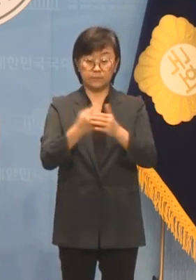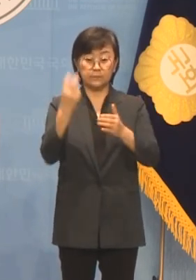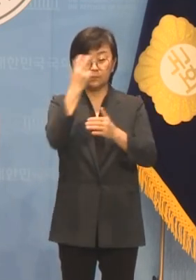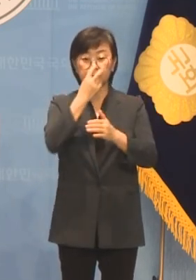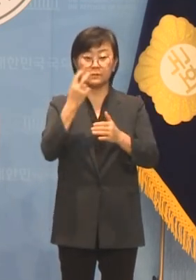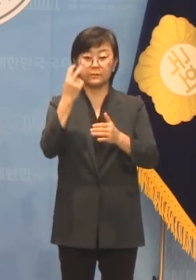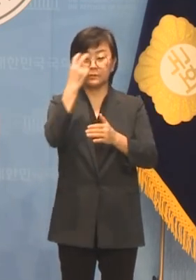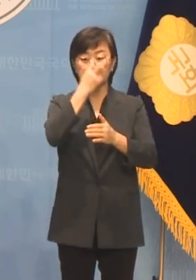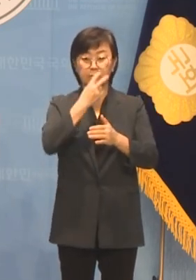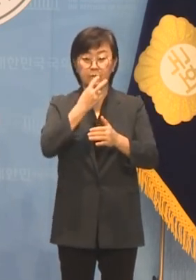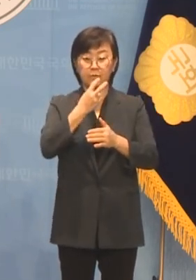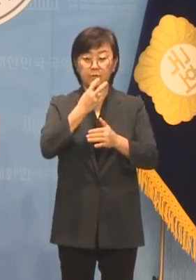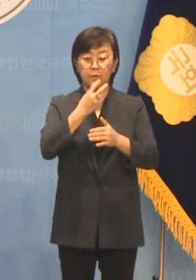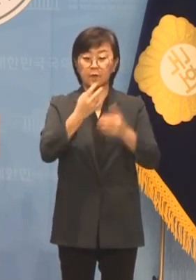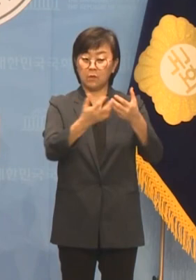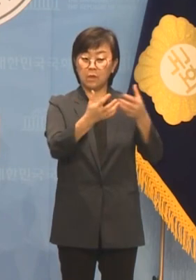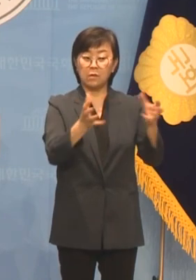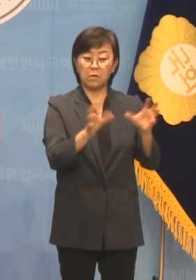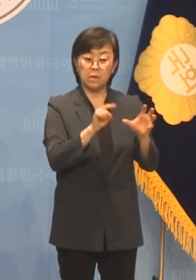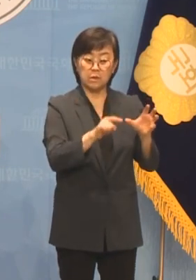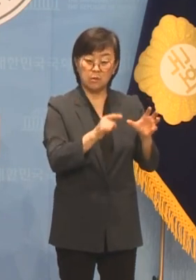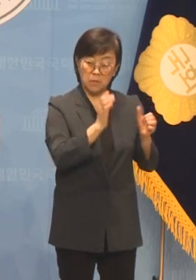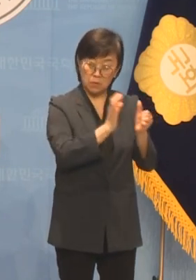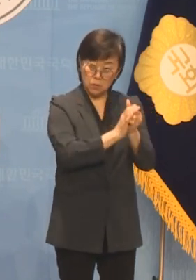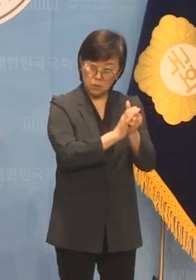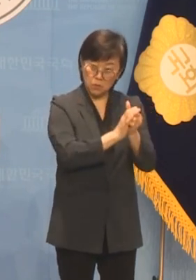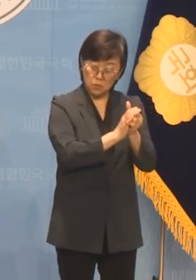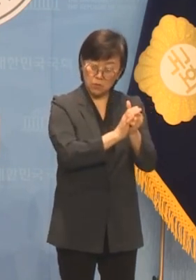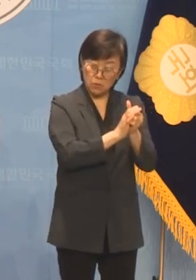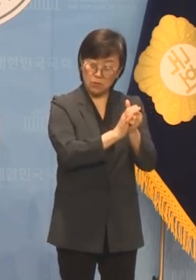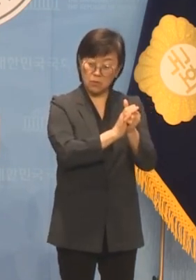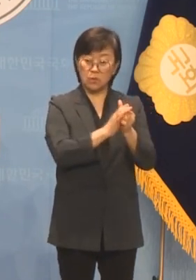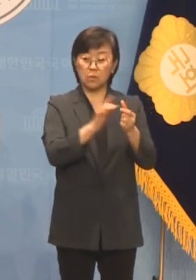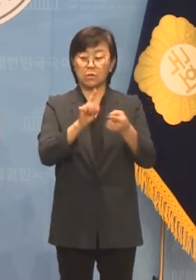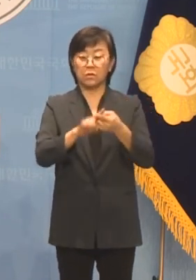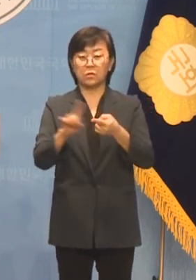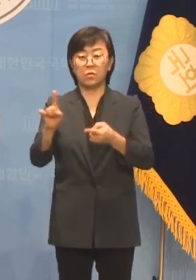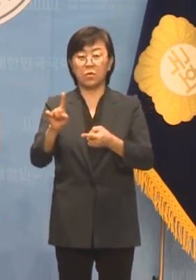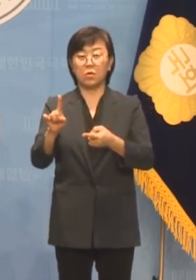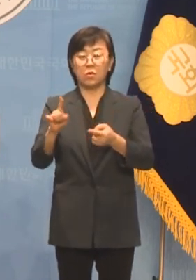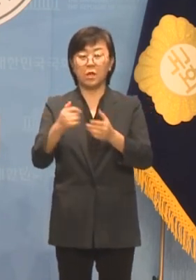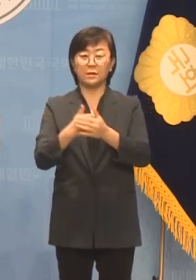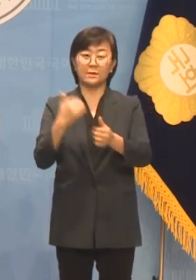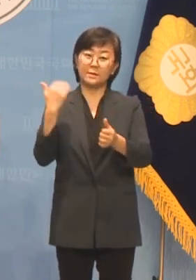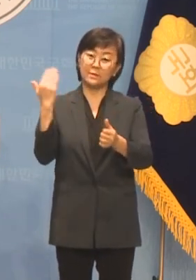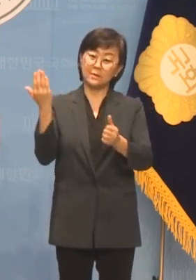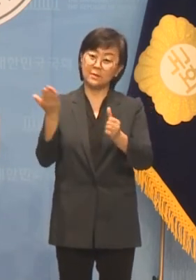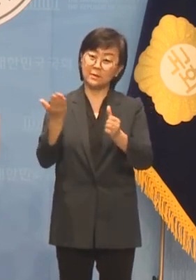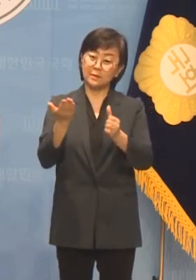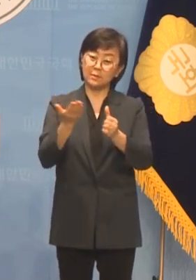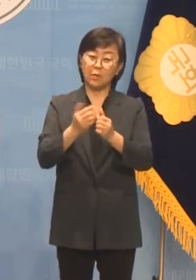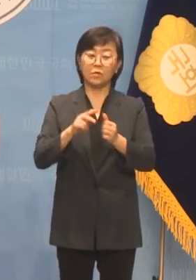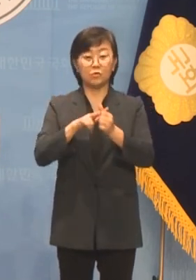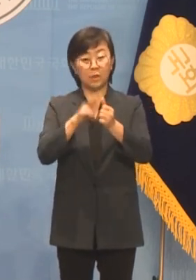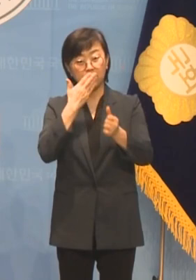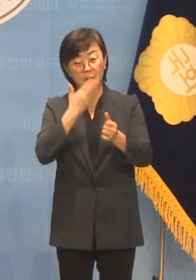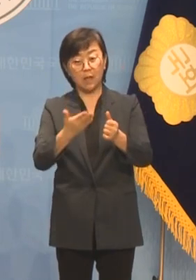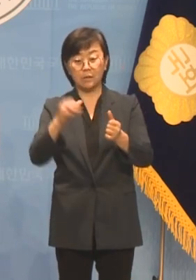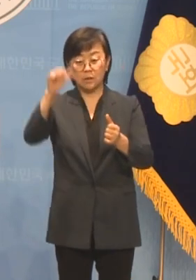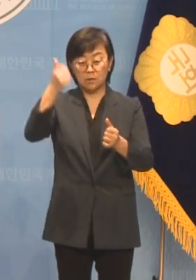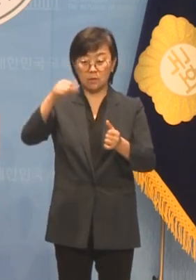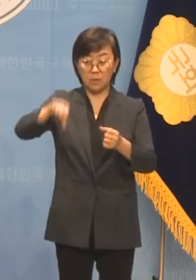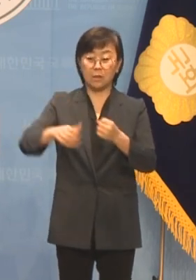심사는 공관위에서 실시한다. 컷오프 심사는 40대 이하의 국민